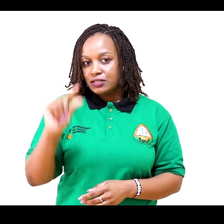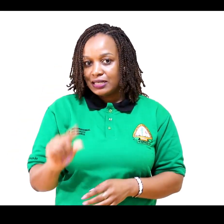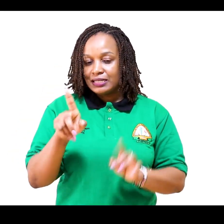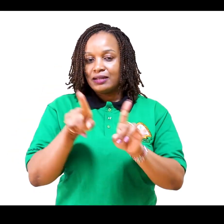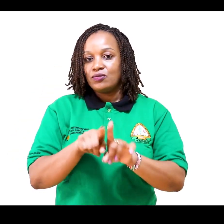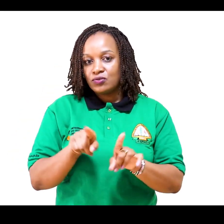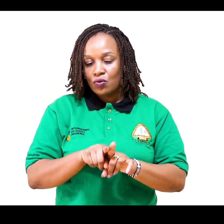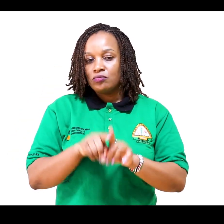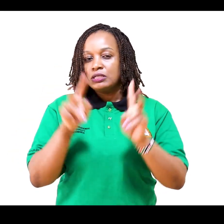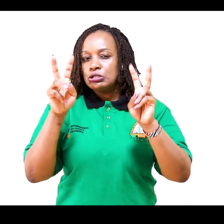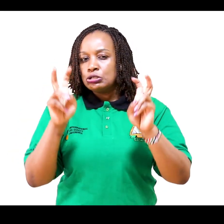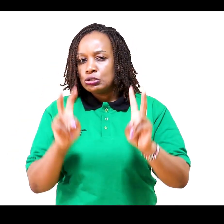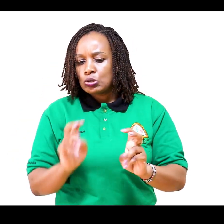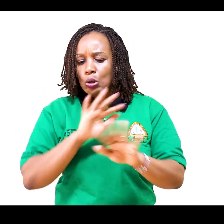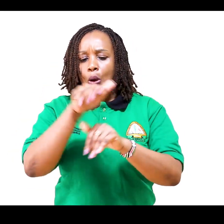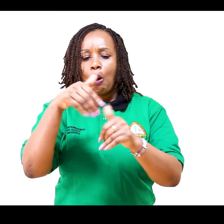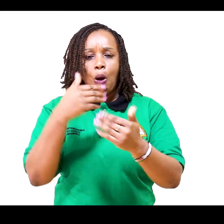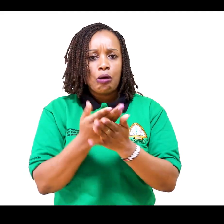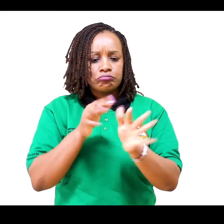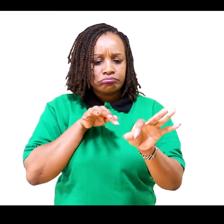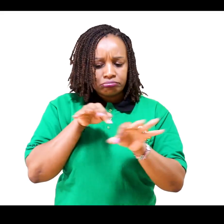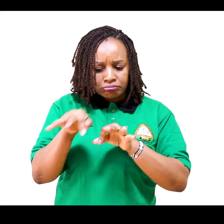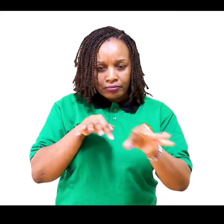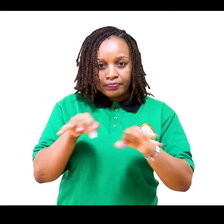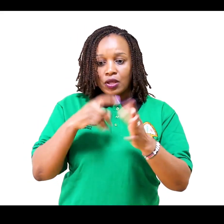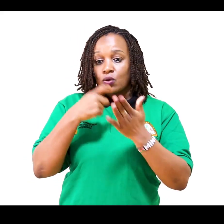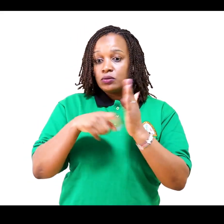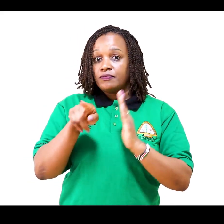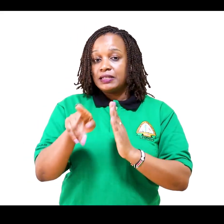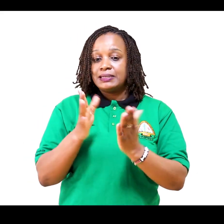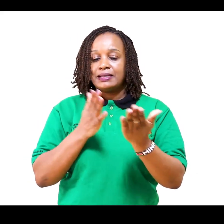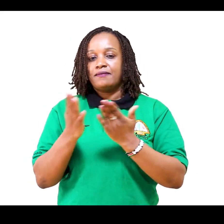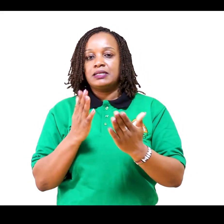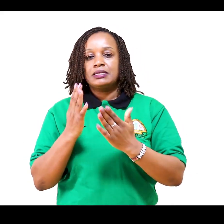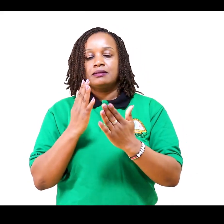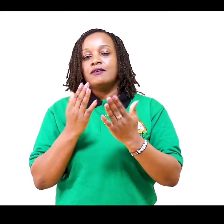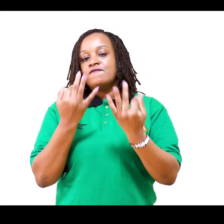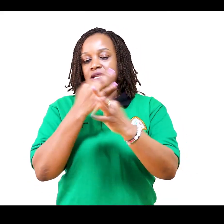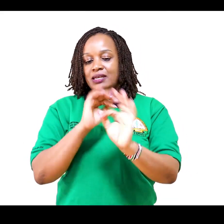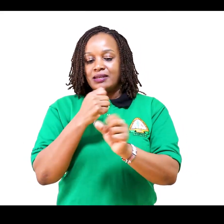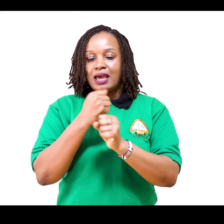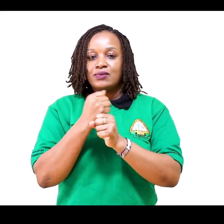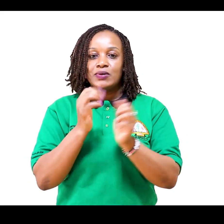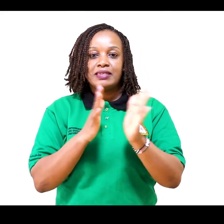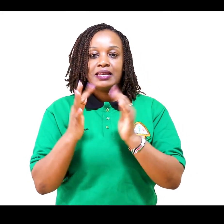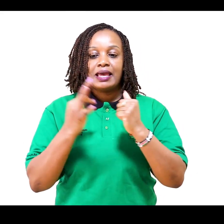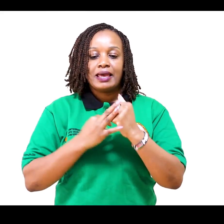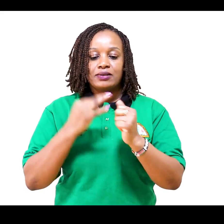pvp@kefis.org ikifafanua swala hilo. Gharama ya huduma hii haina malipo na inafanywa ndani ya saa 8